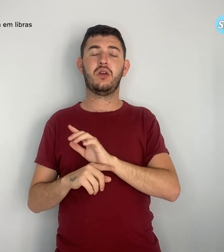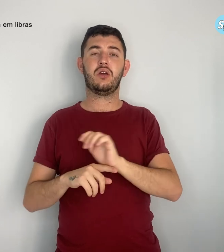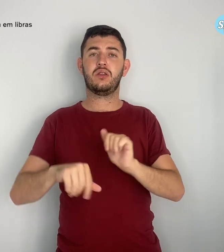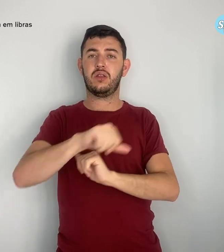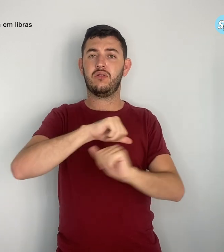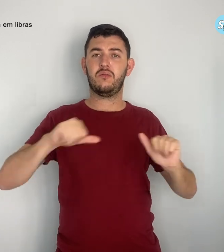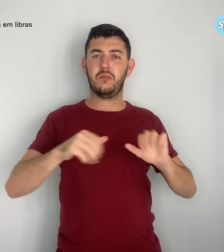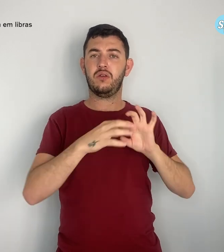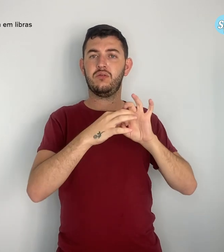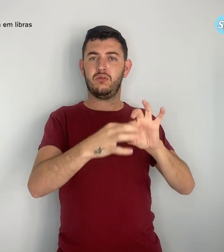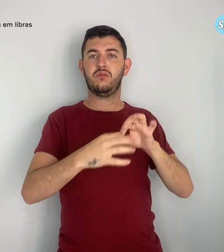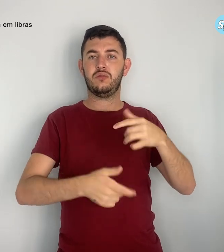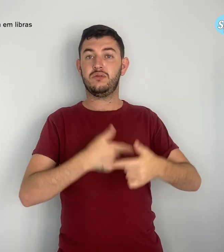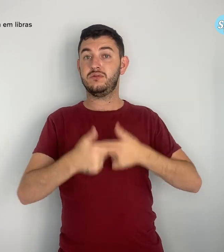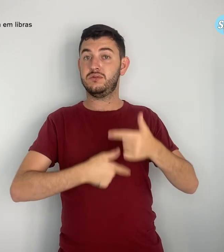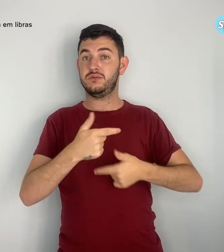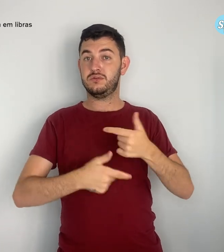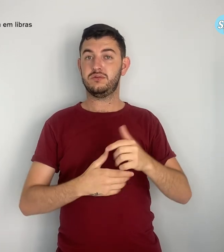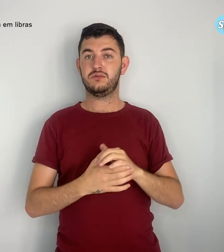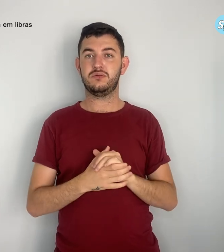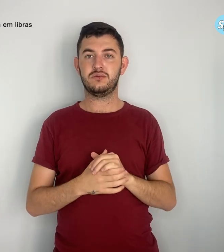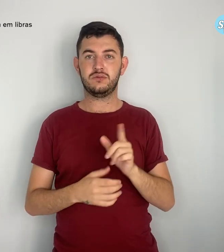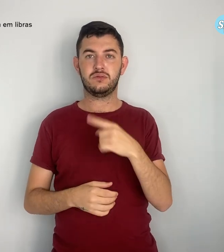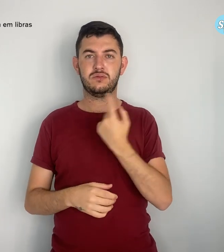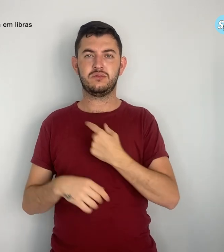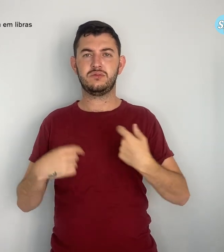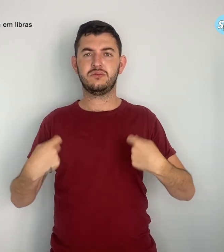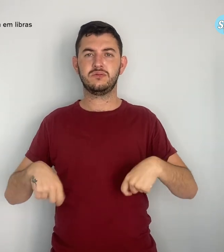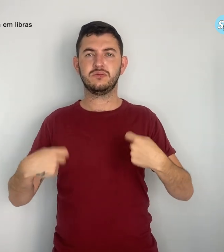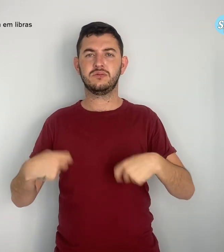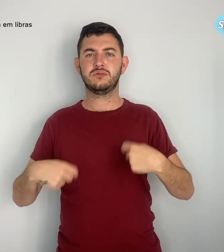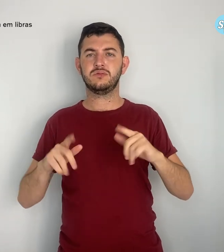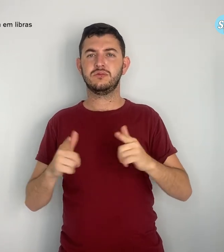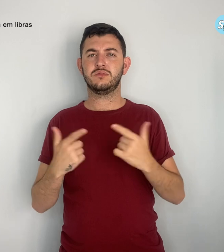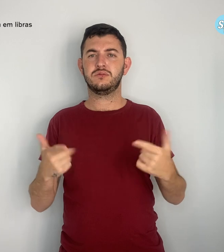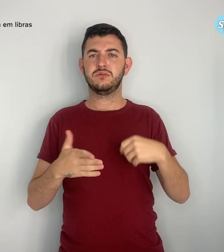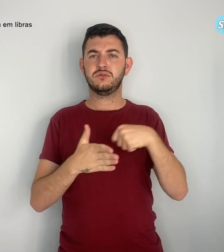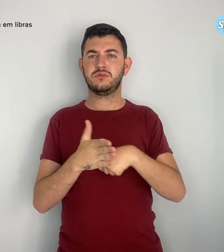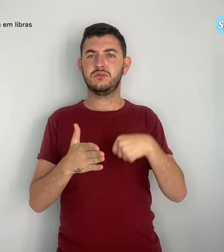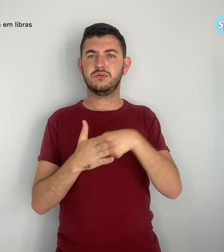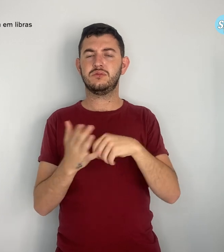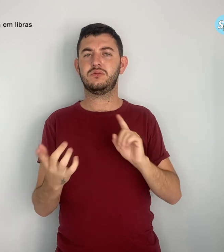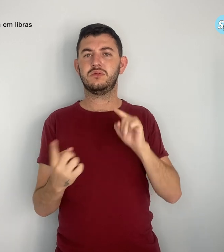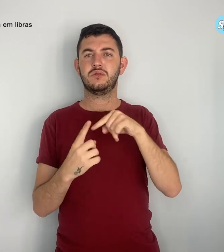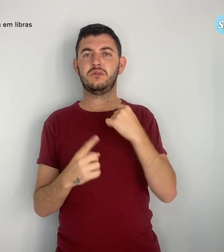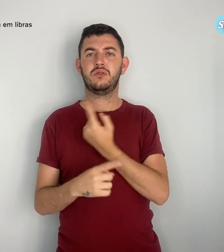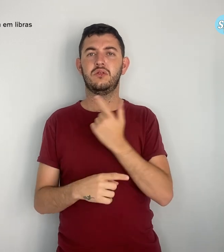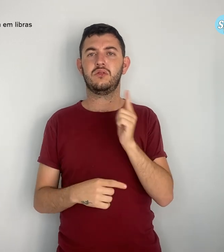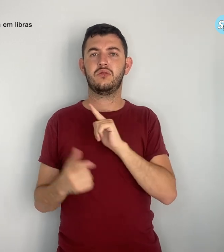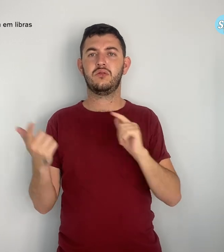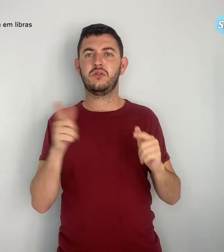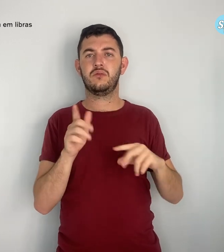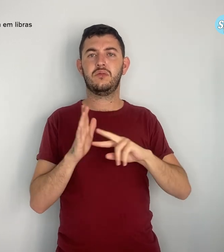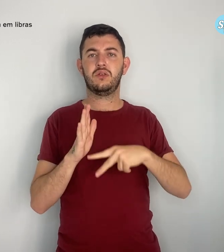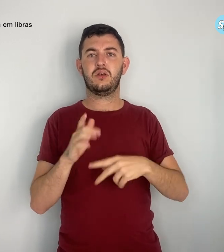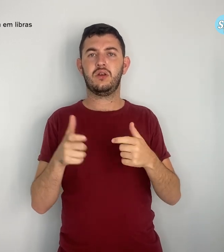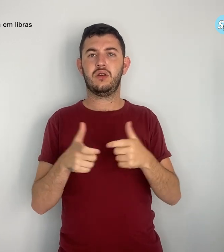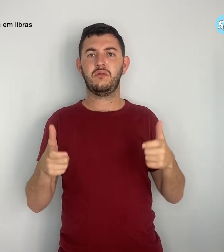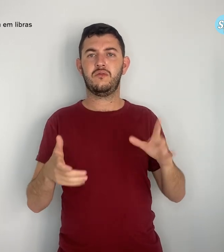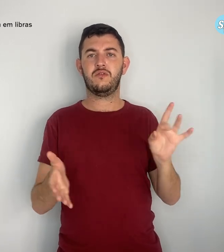trabalho. Precisamos lutar para que tenhamos sindicatos mais amplos, representativos,